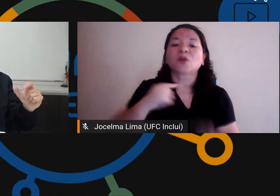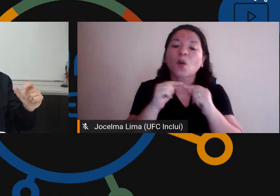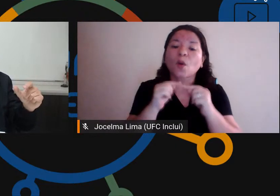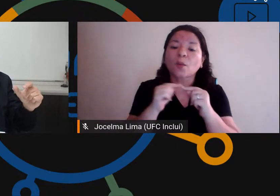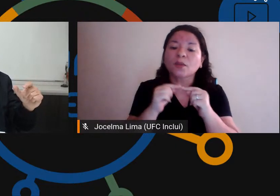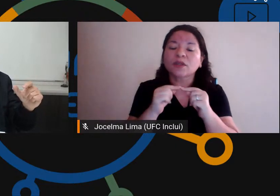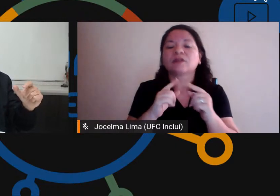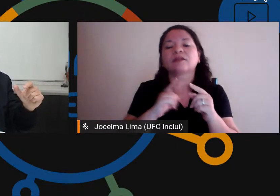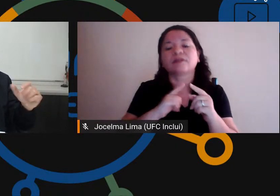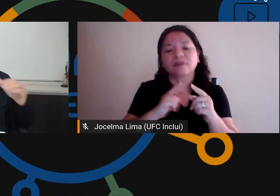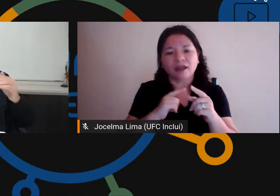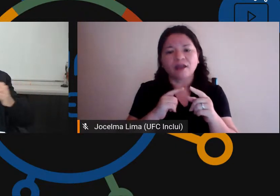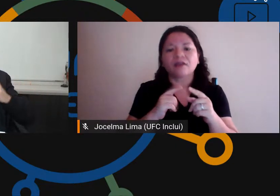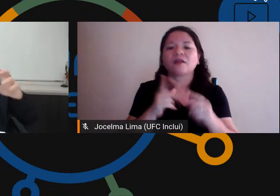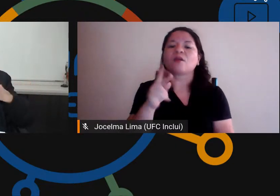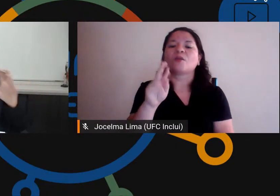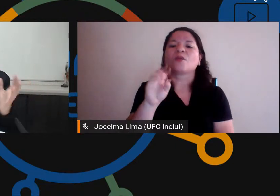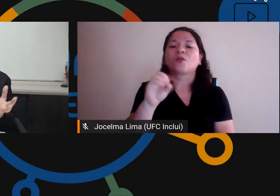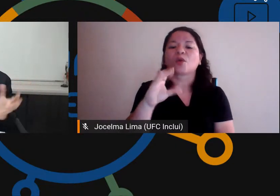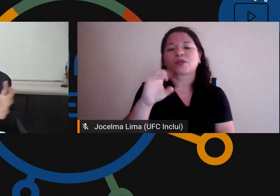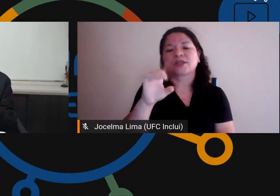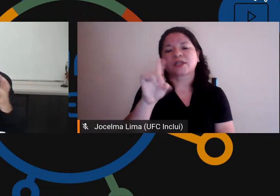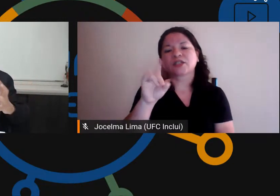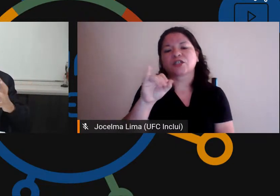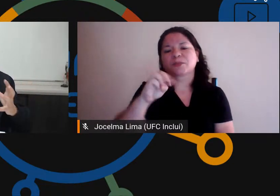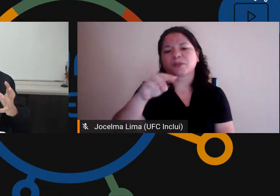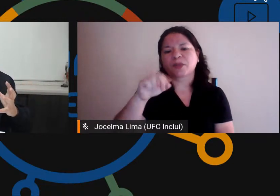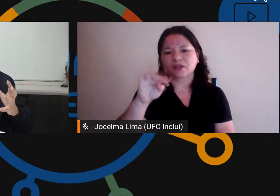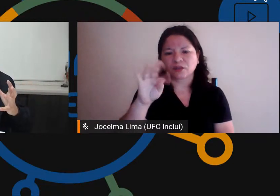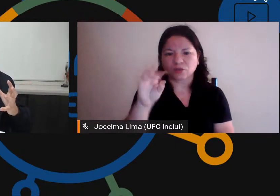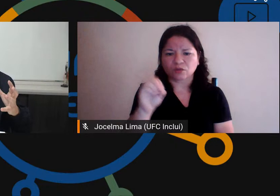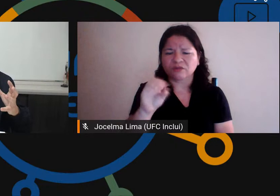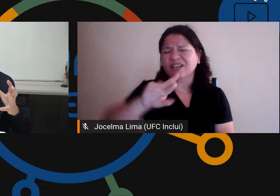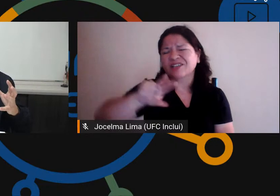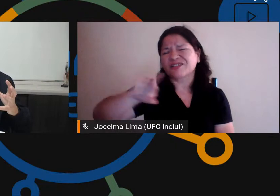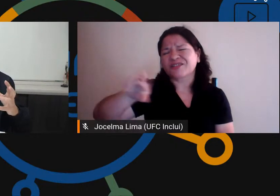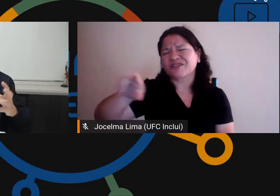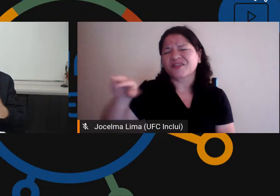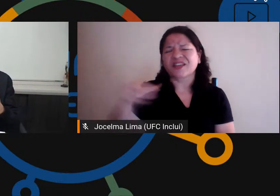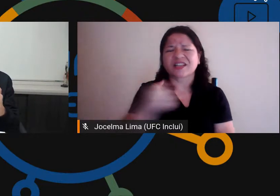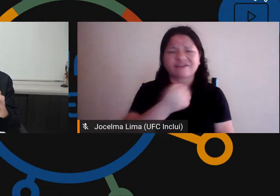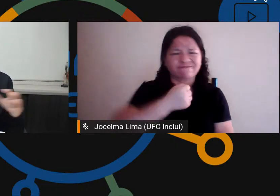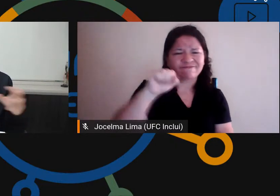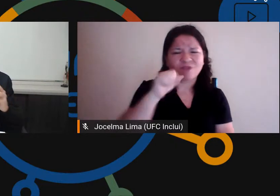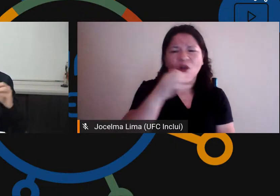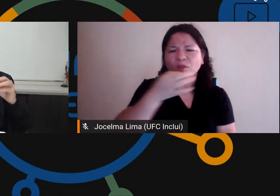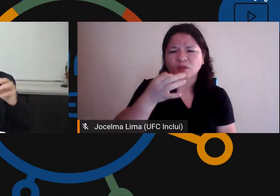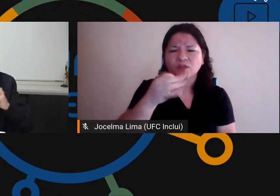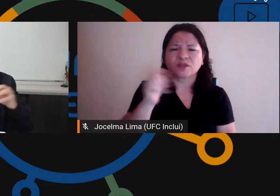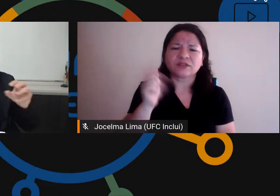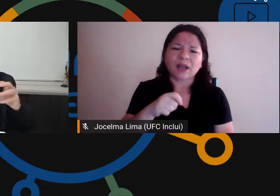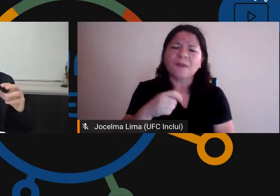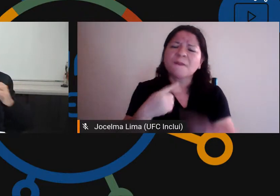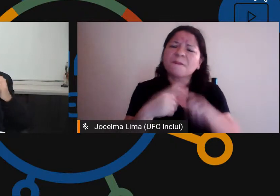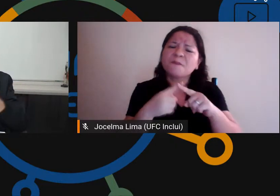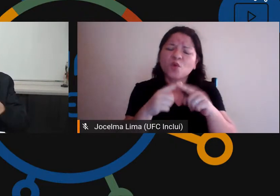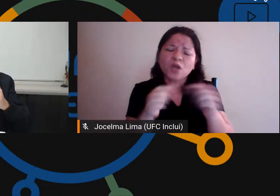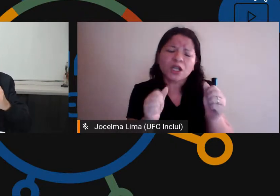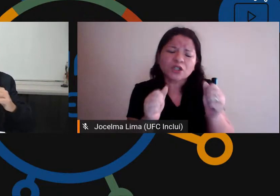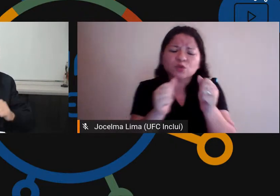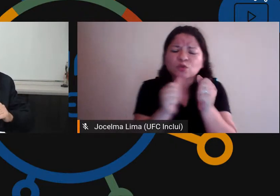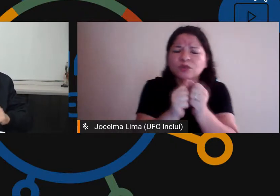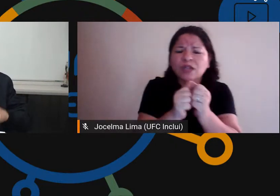procedimento. Tá? Eu tenho mil formas de fazer essas argumentações. E disso daqui, por que que juntando esses dois, três